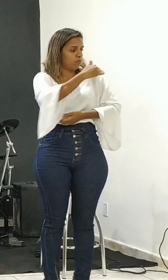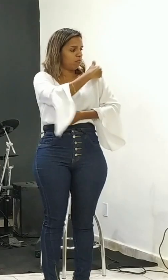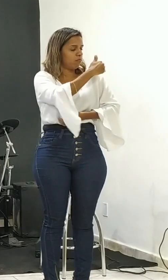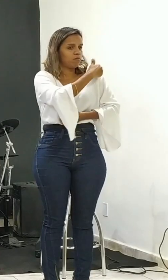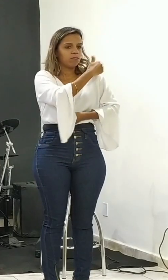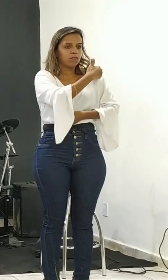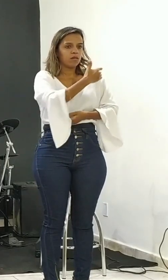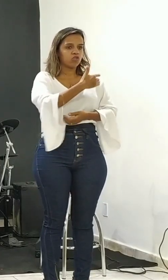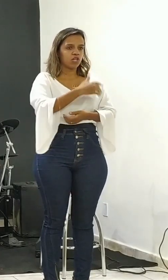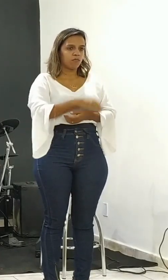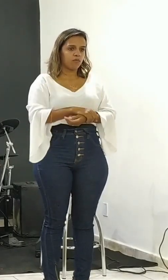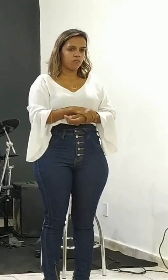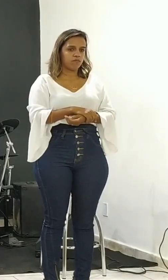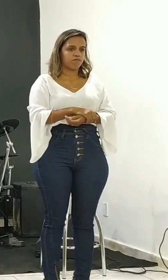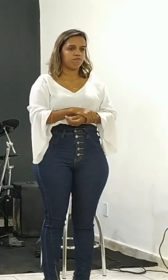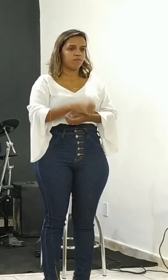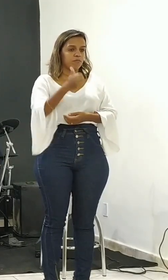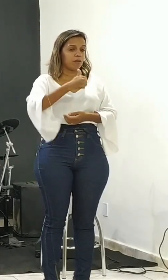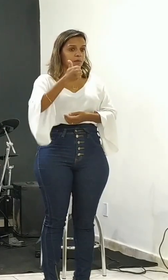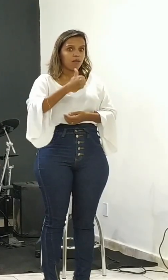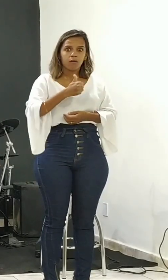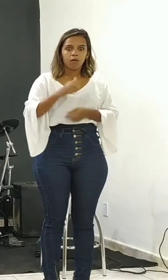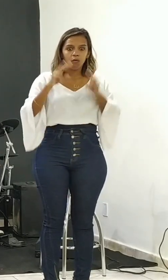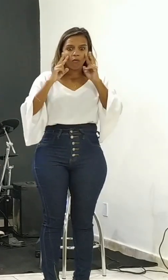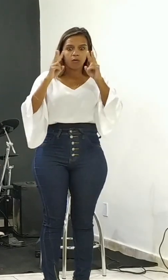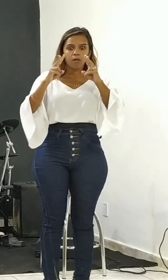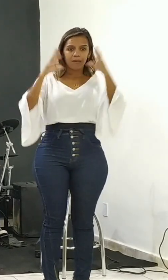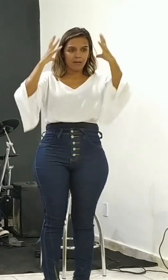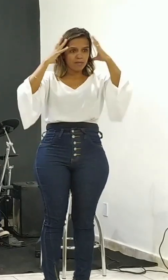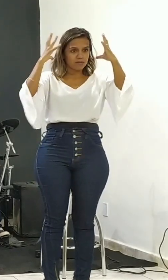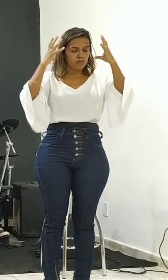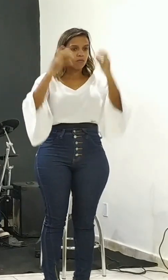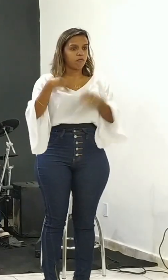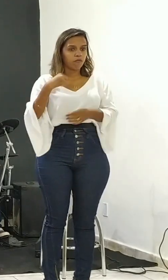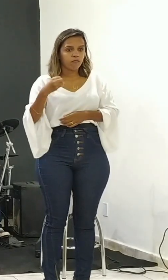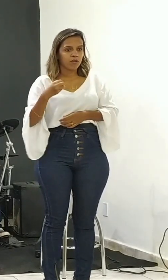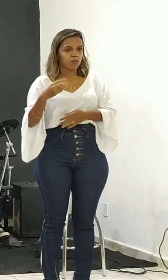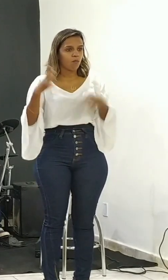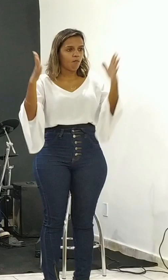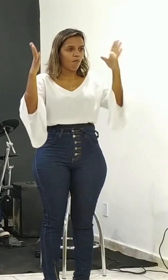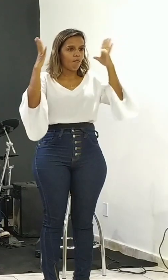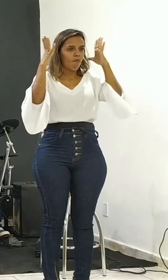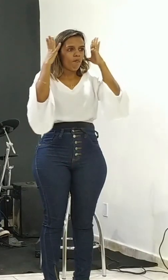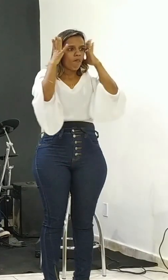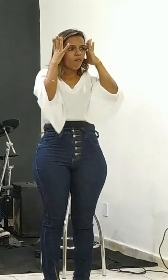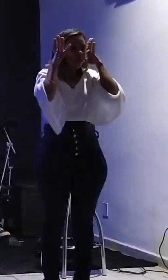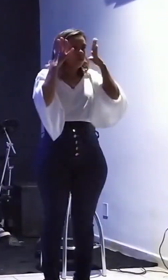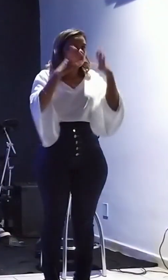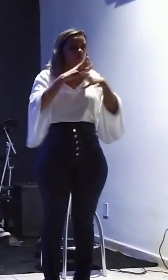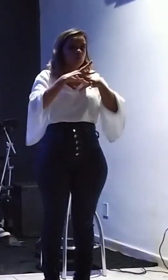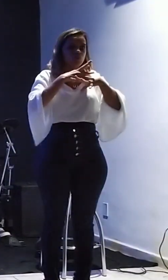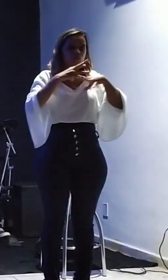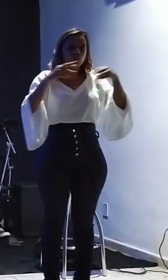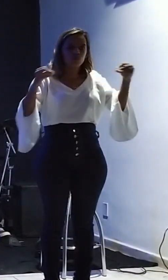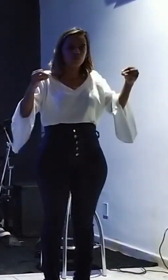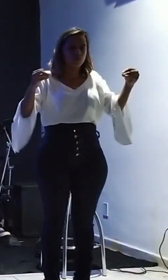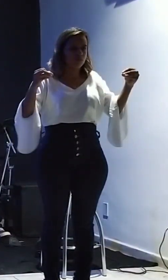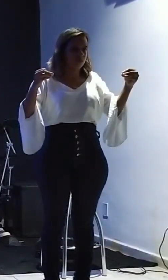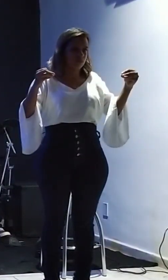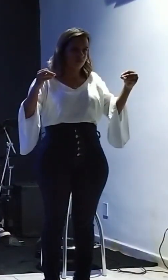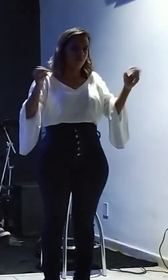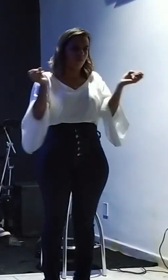acordou. Aleluia. Primeira coisa que eu olhei foi para a cabeça dele. Irmão, não tinha nenhum inchaço.